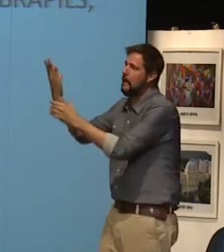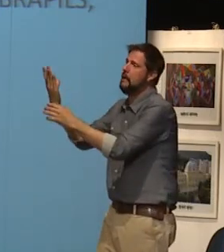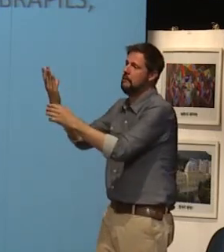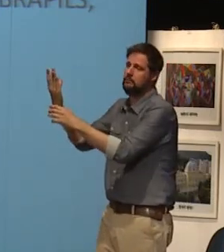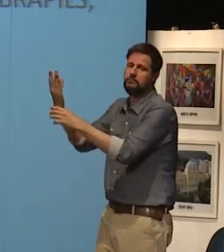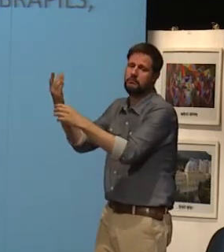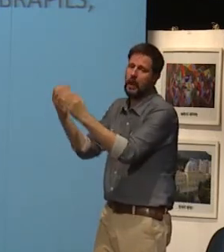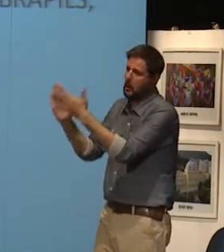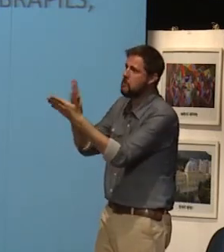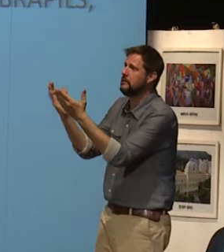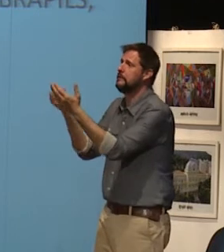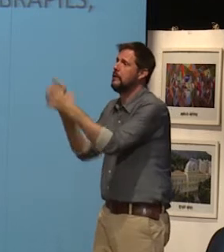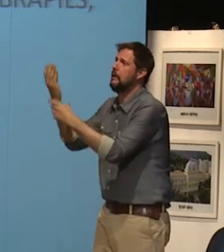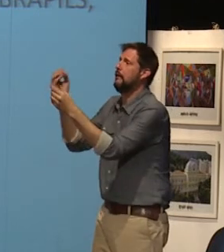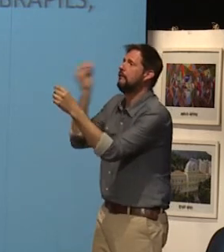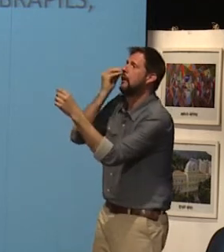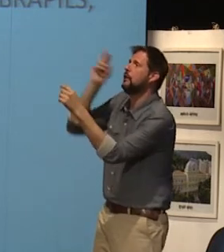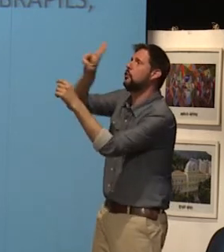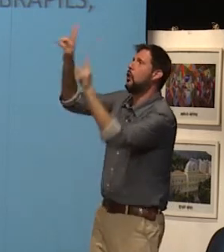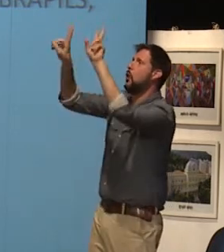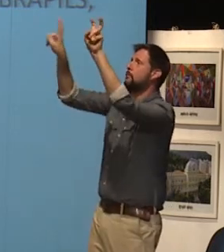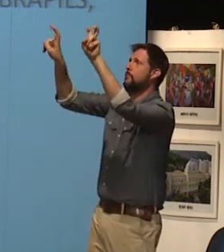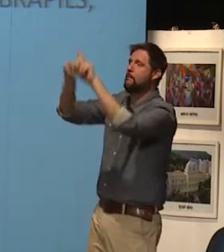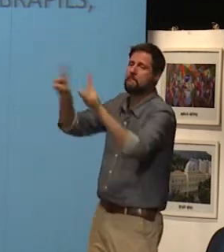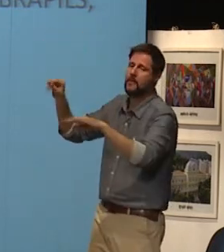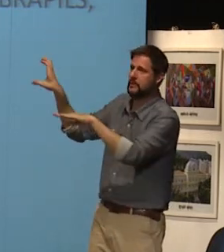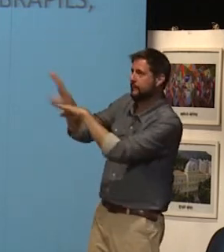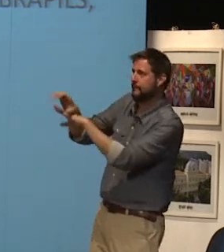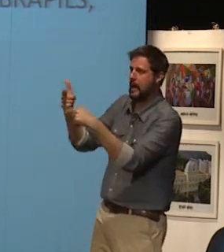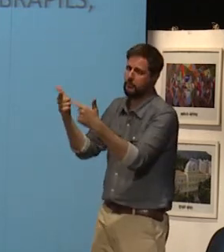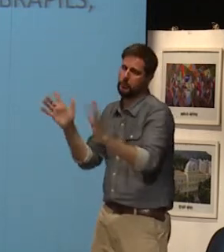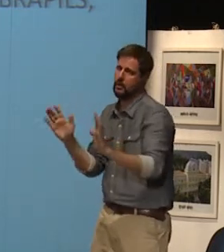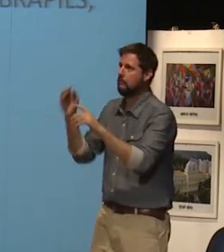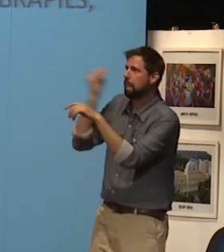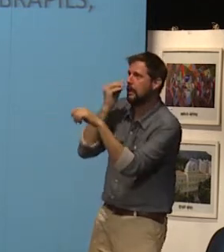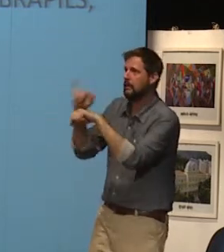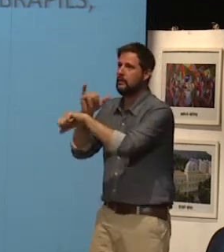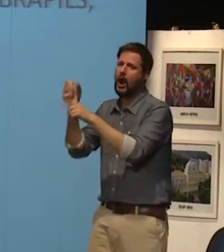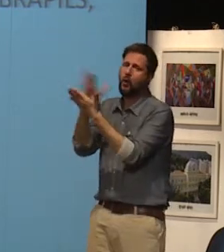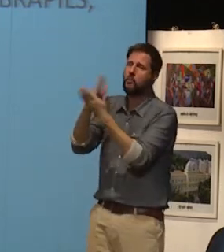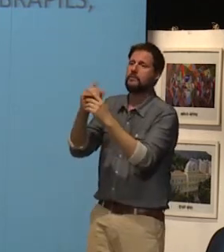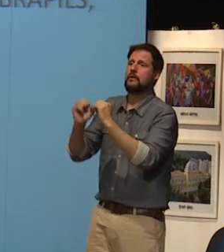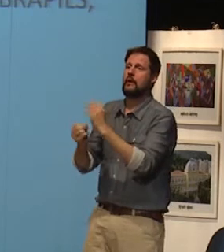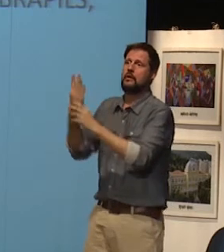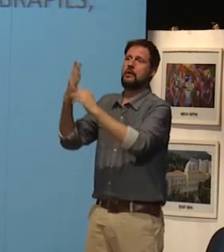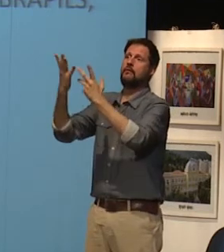escolas. Algumas sabemos sobre elas, têm os seus nomes lá inclusos nessa lista, mas algumas